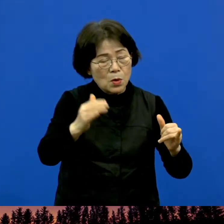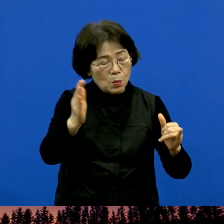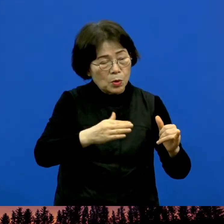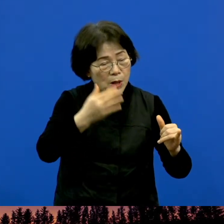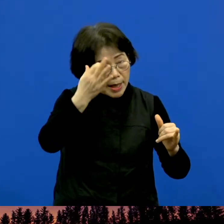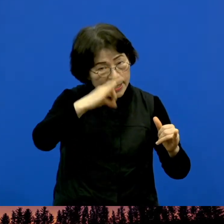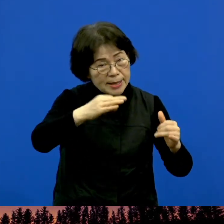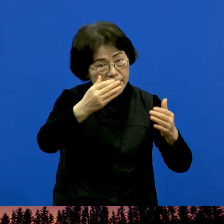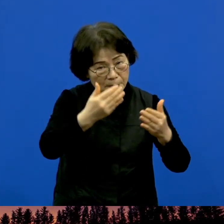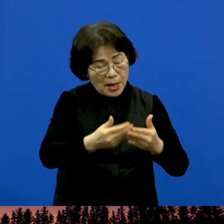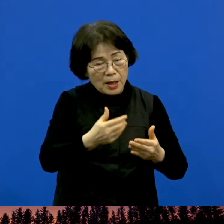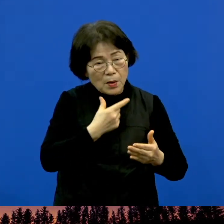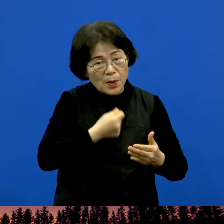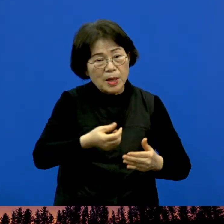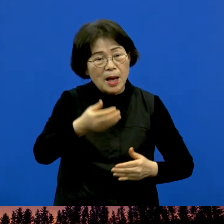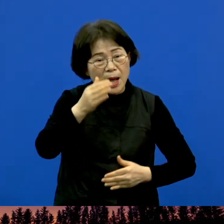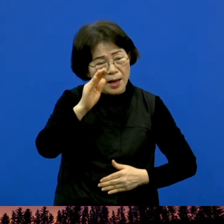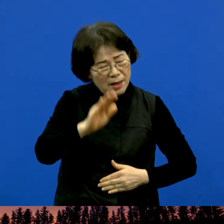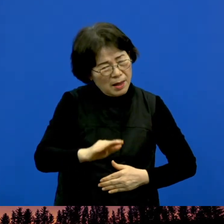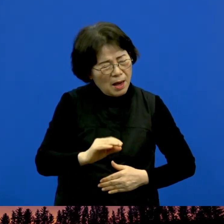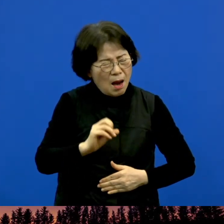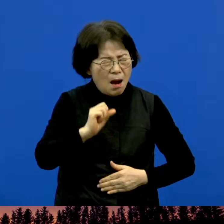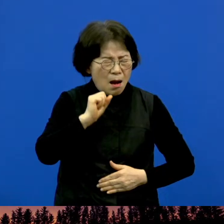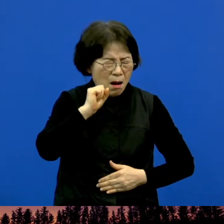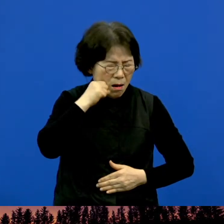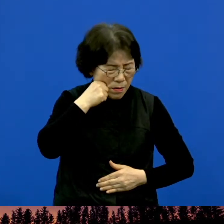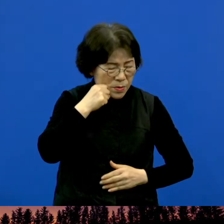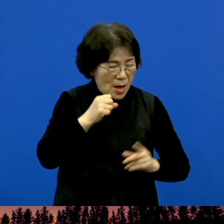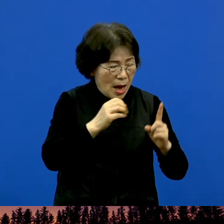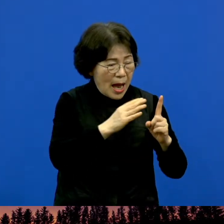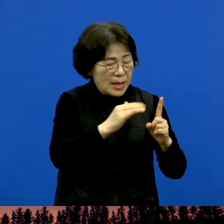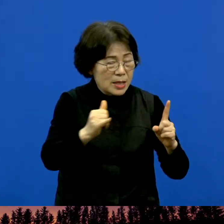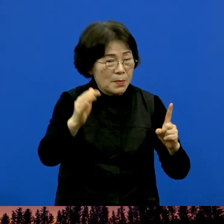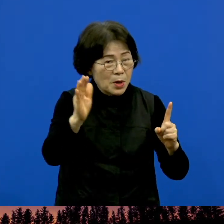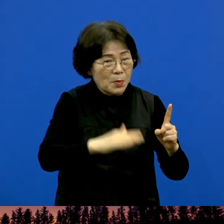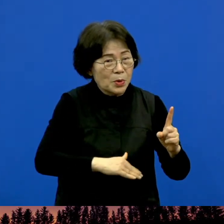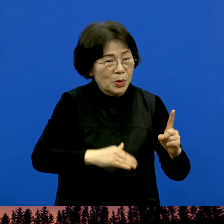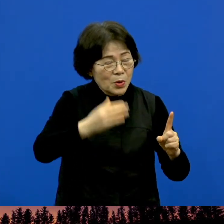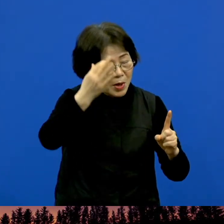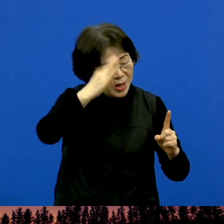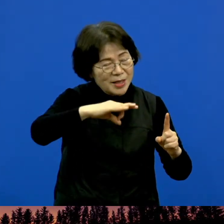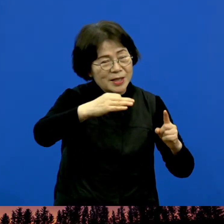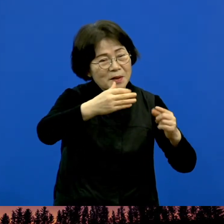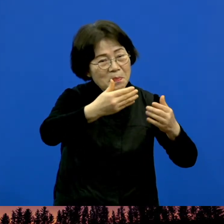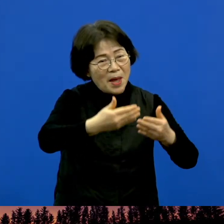그래서 살아가면서 여러분 인정받는 게 쉬운가요? 한 사람에게 인정받는 것도 어려워요, 사실은.